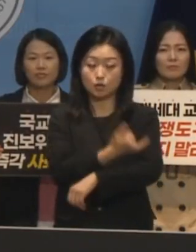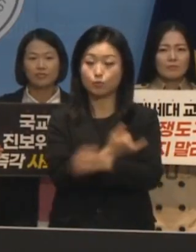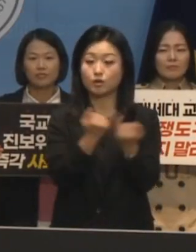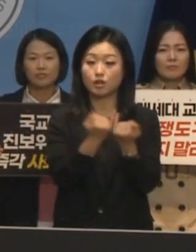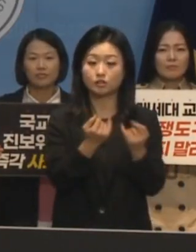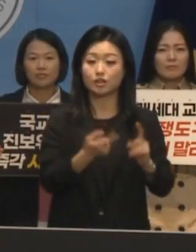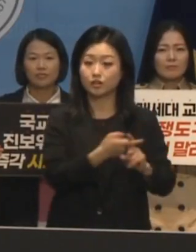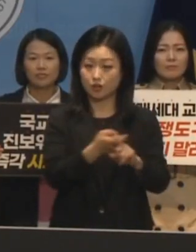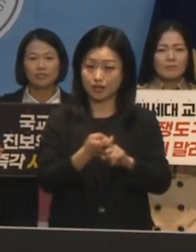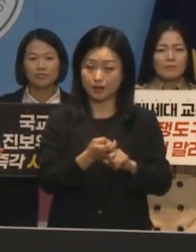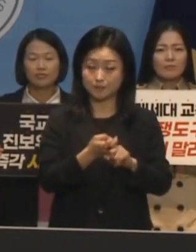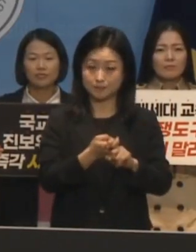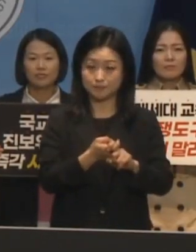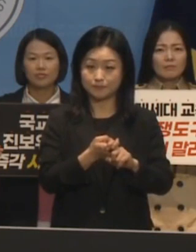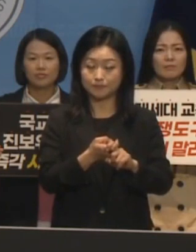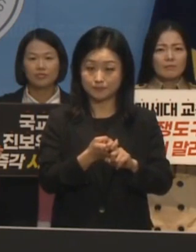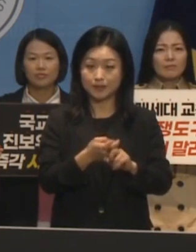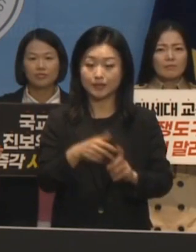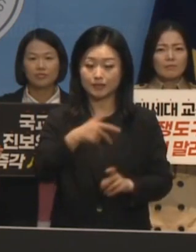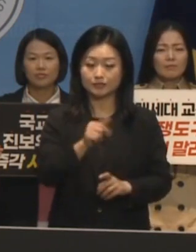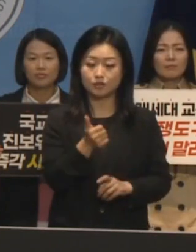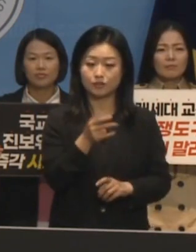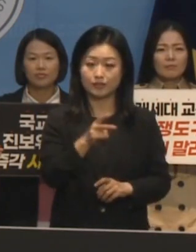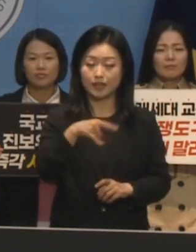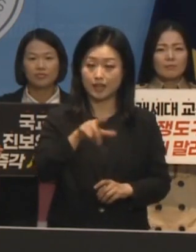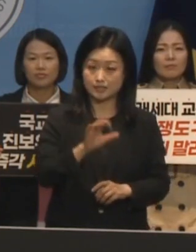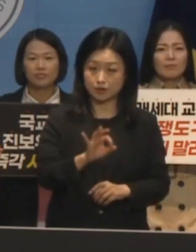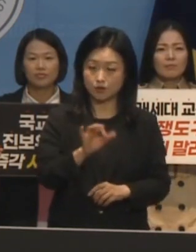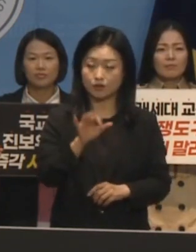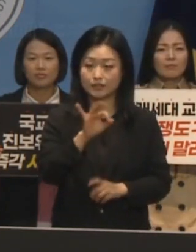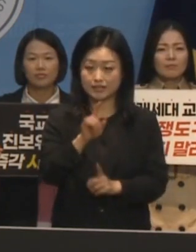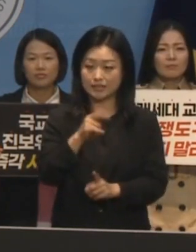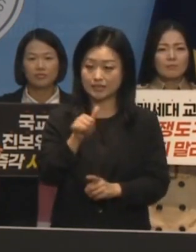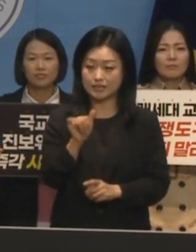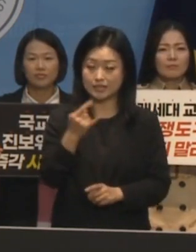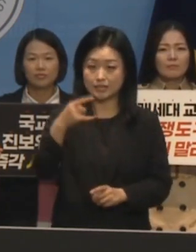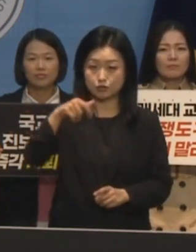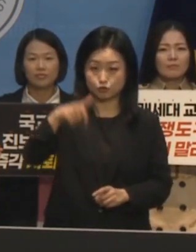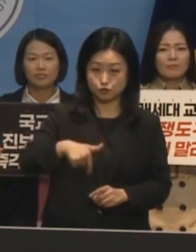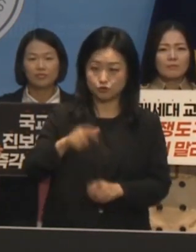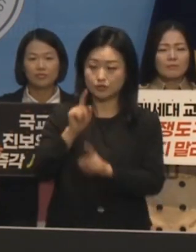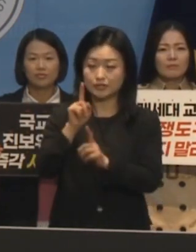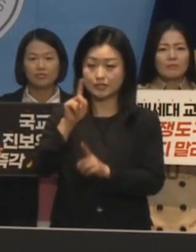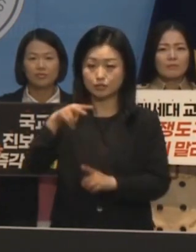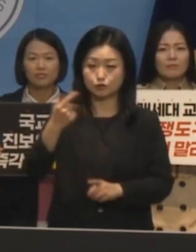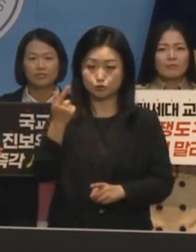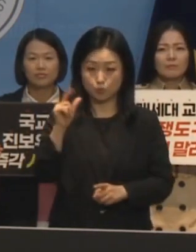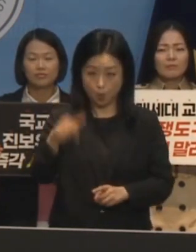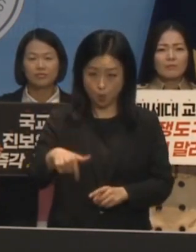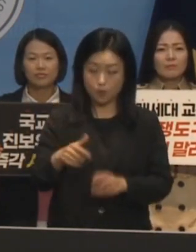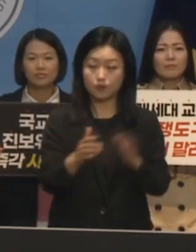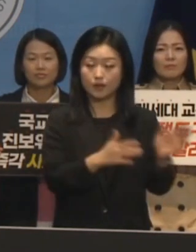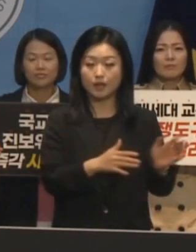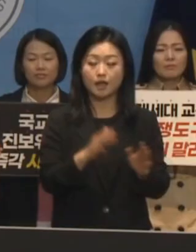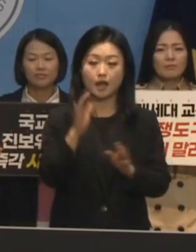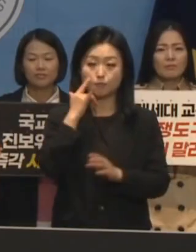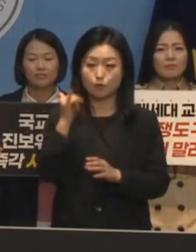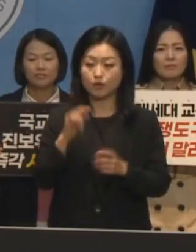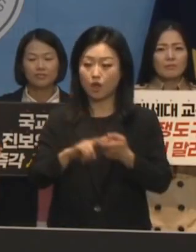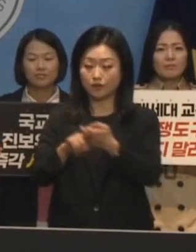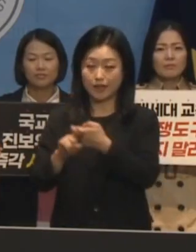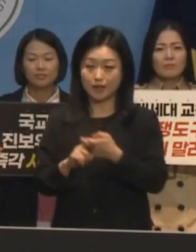여성연합, 전혜성, 최보라, 호민자, 이희숙, 이순옥님과 전국 학부모 단체